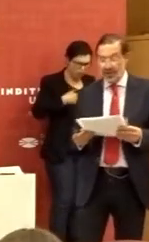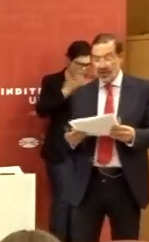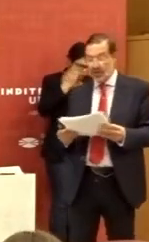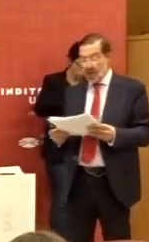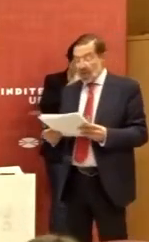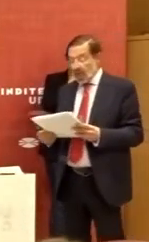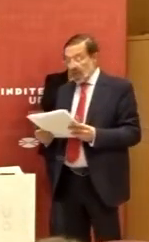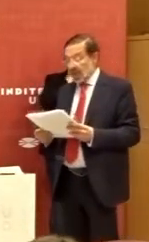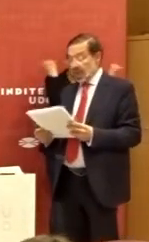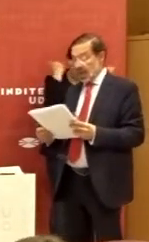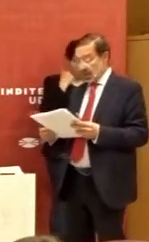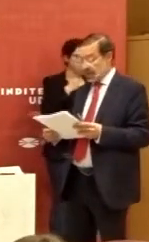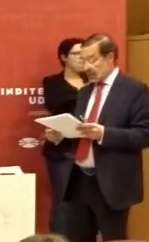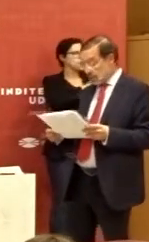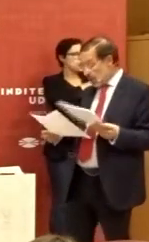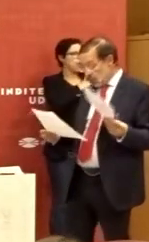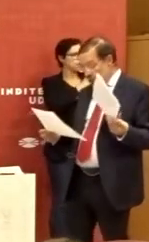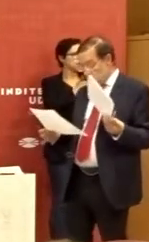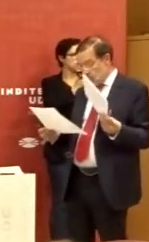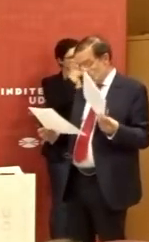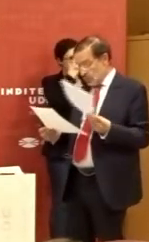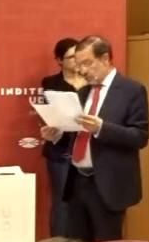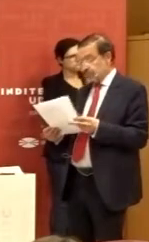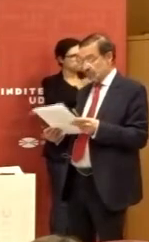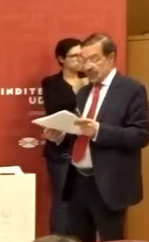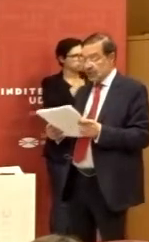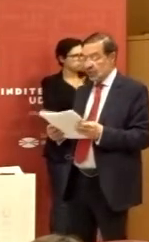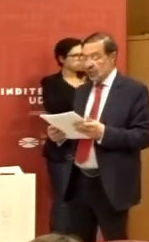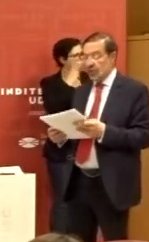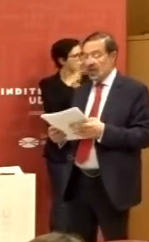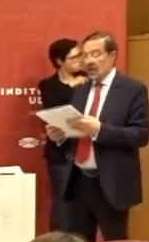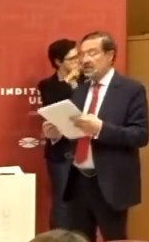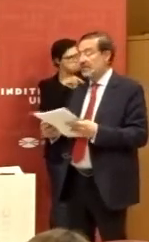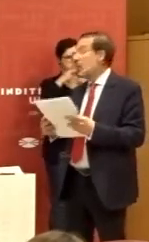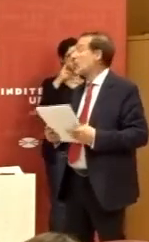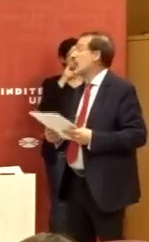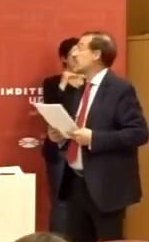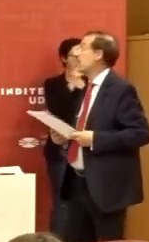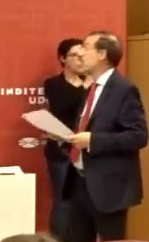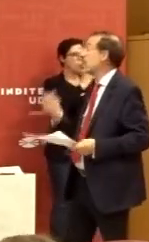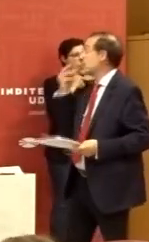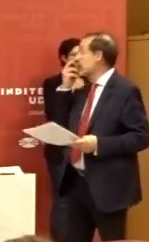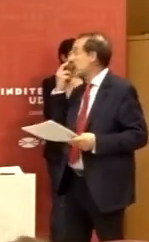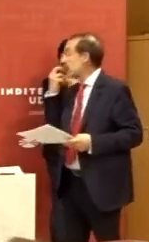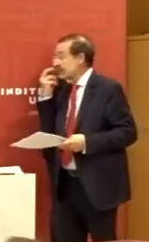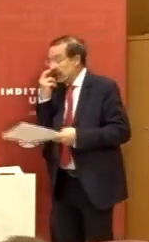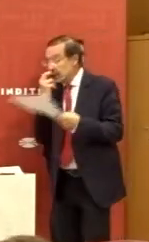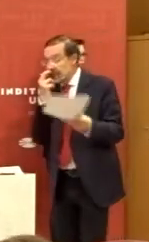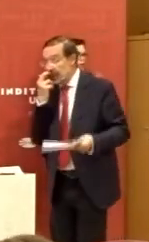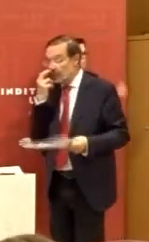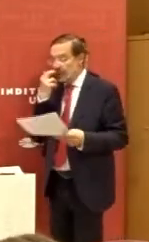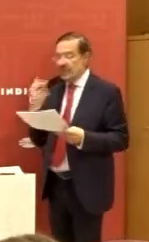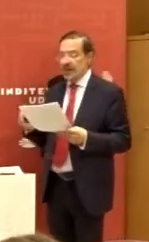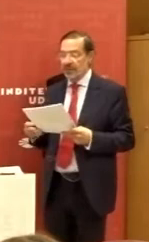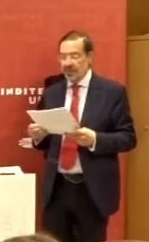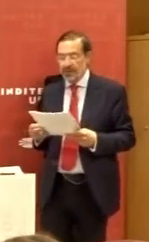con discapacidad. Desde luego, pues esa mejora de las habilidades sociales y